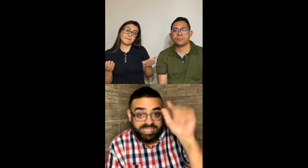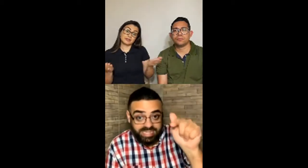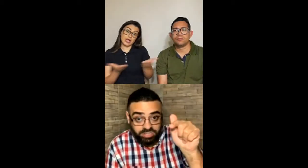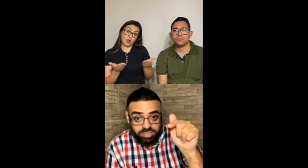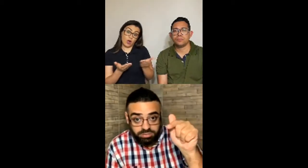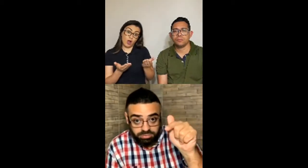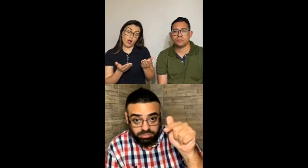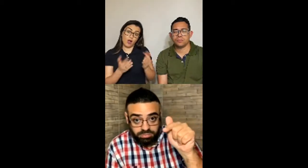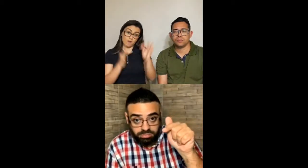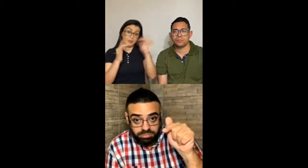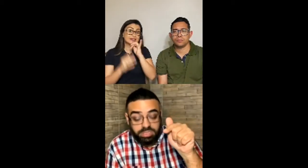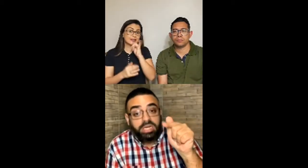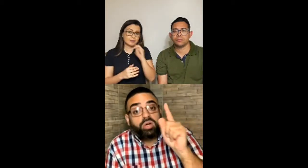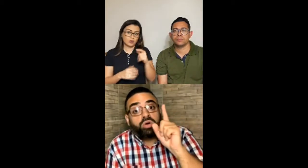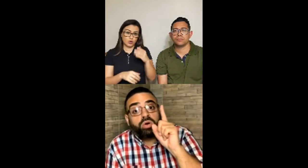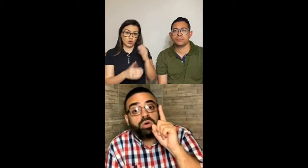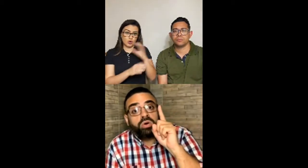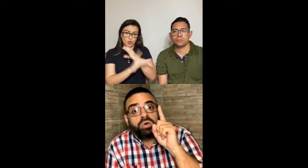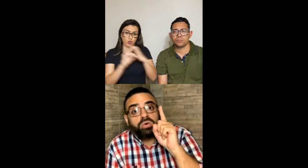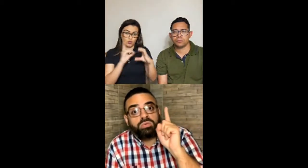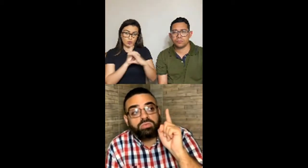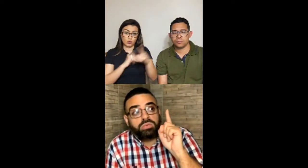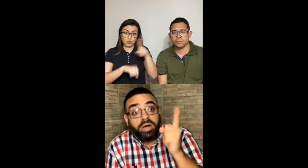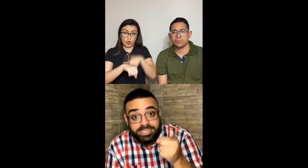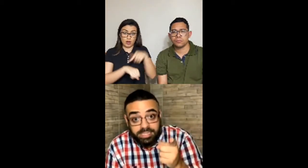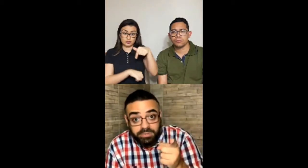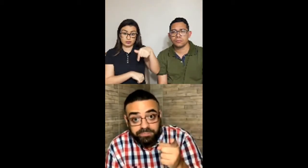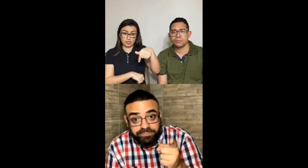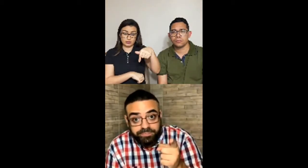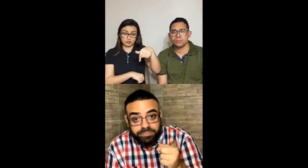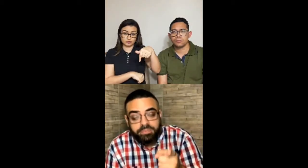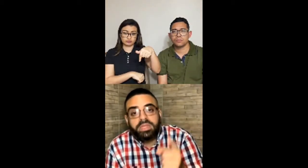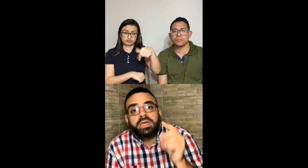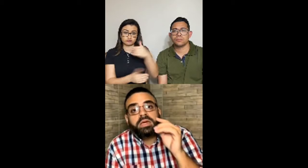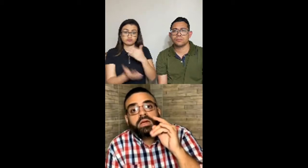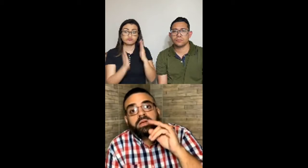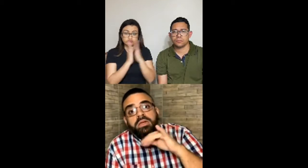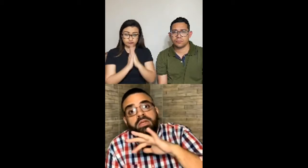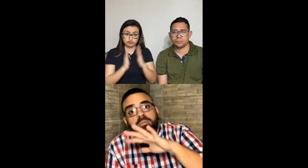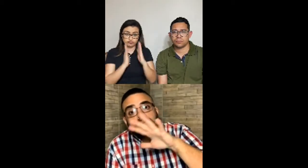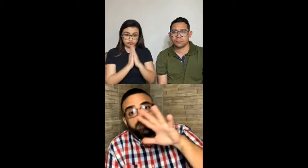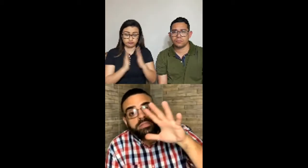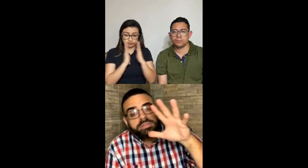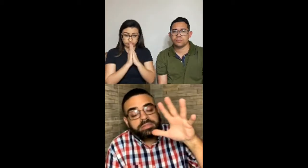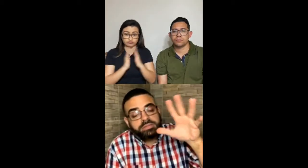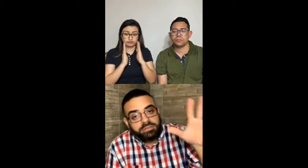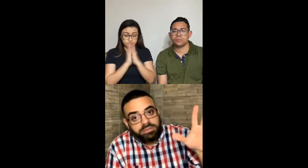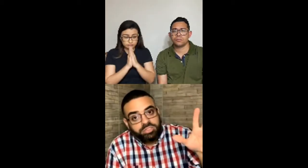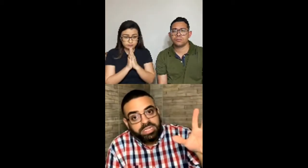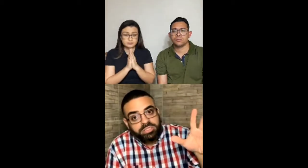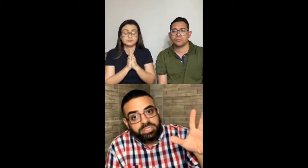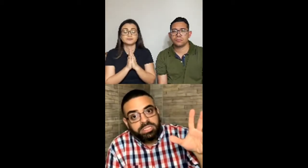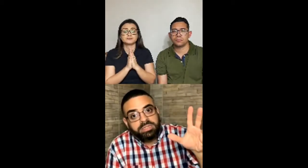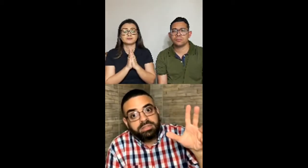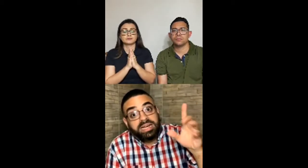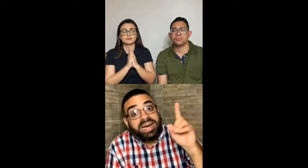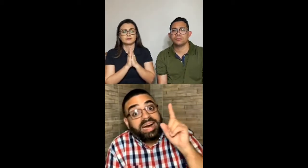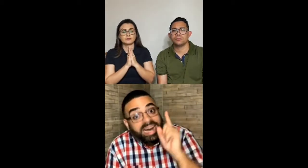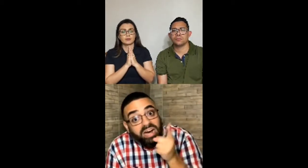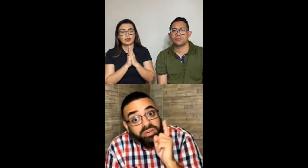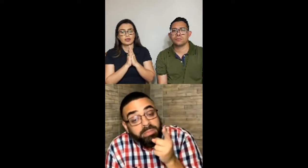aqui, todos muito felizes porque o culto começava às 7 com